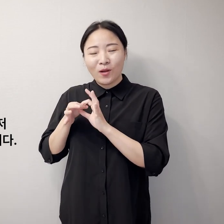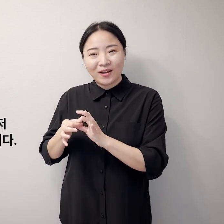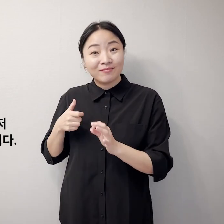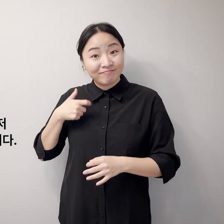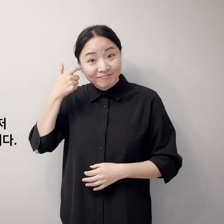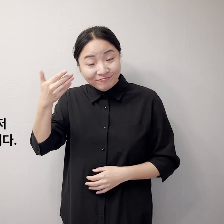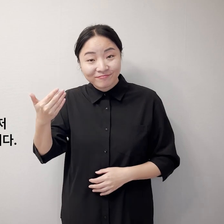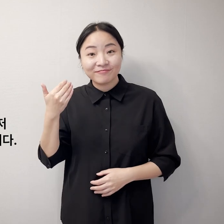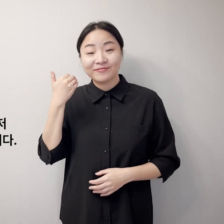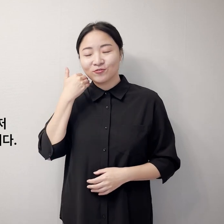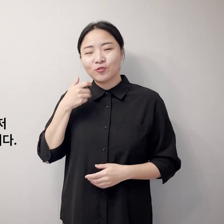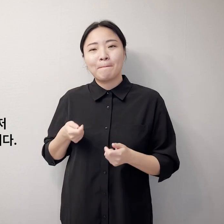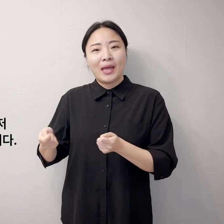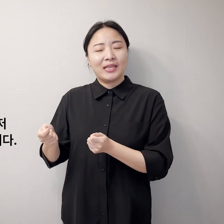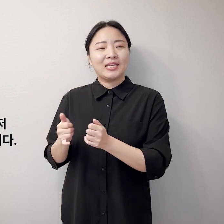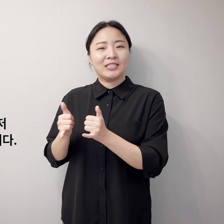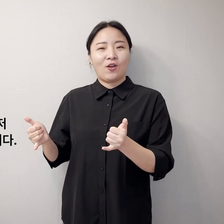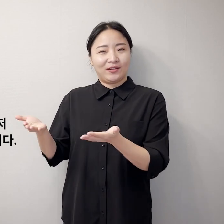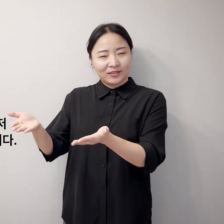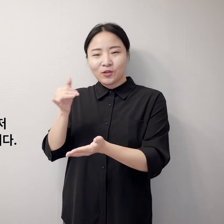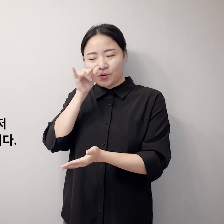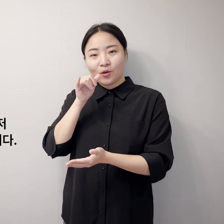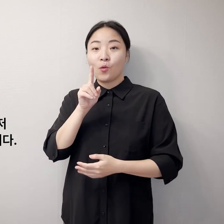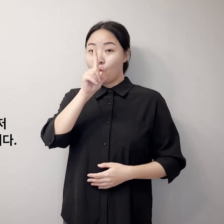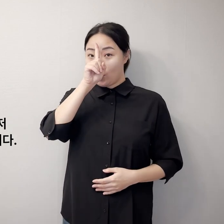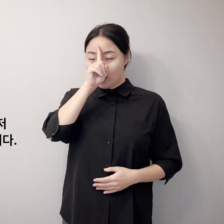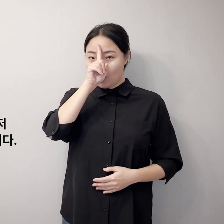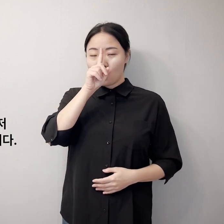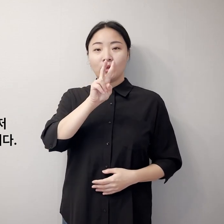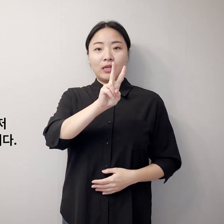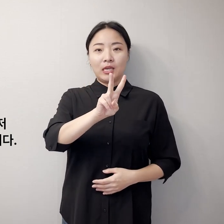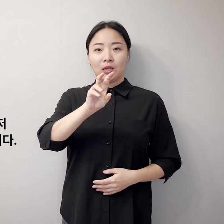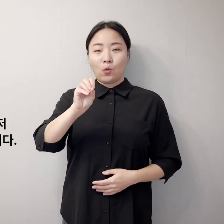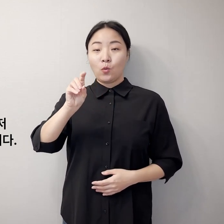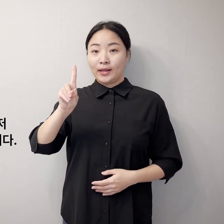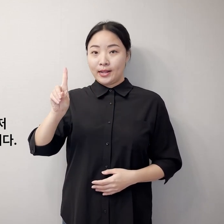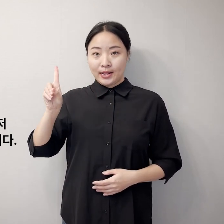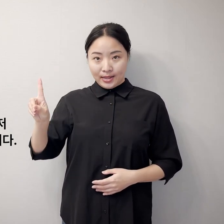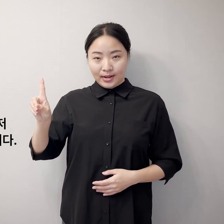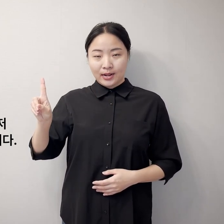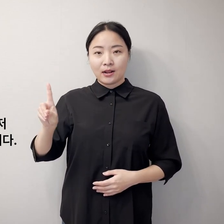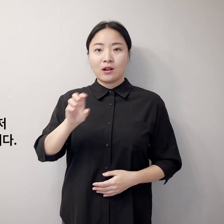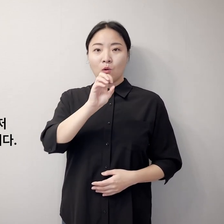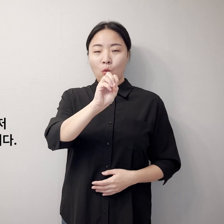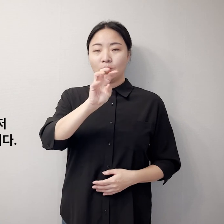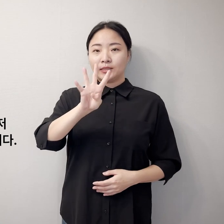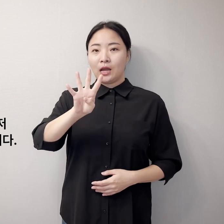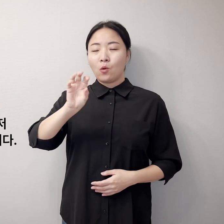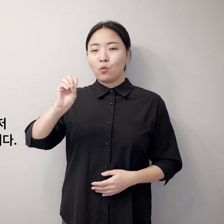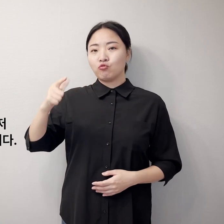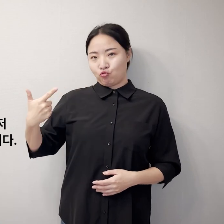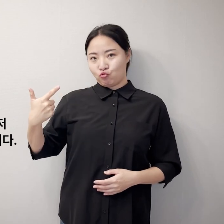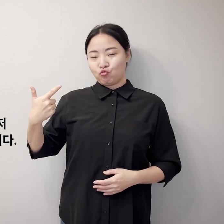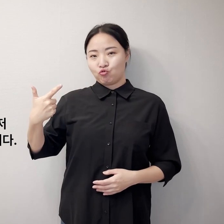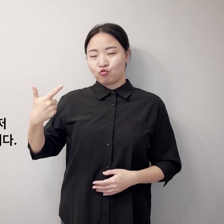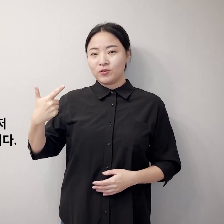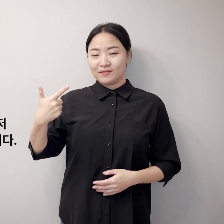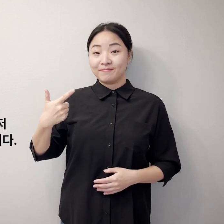안내는 접근성 매니저 010-2011-0406으로